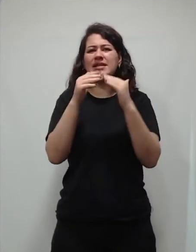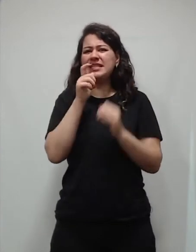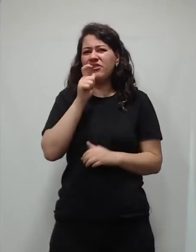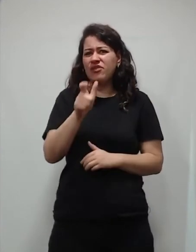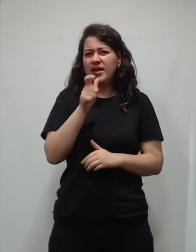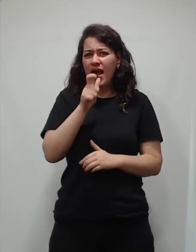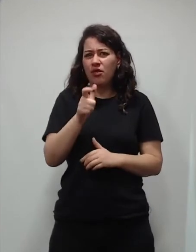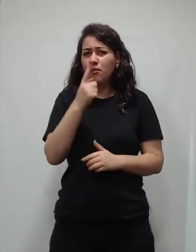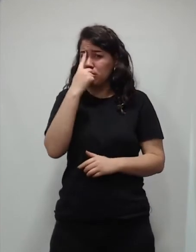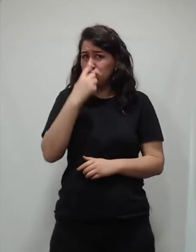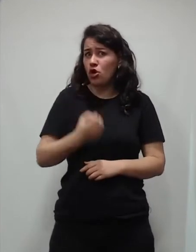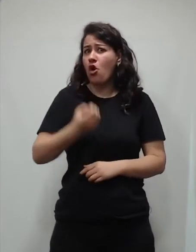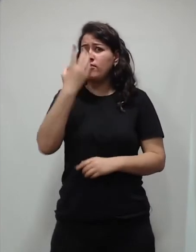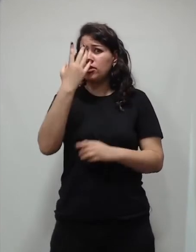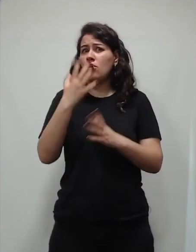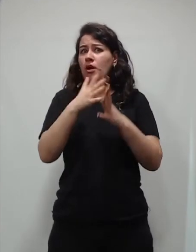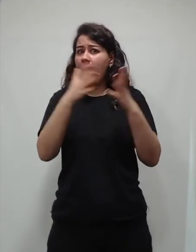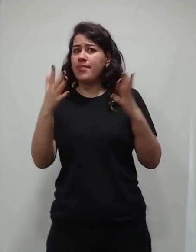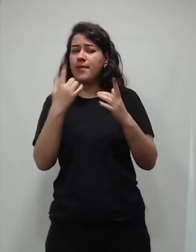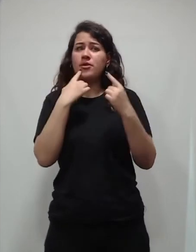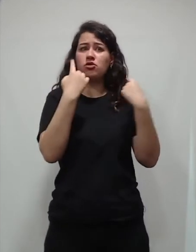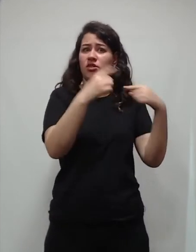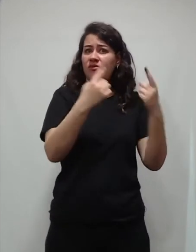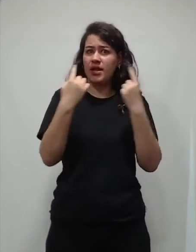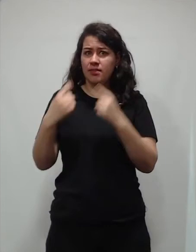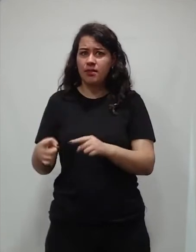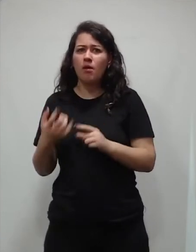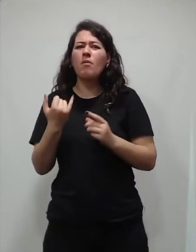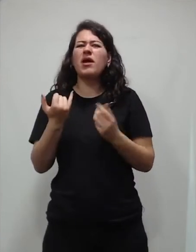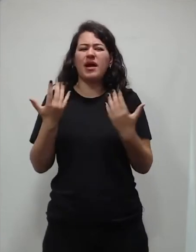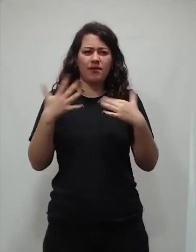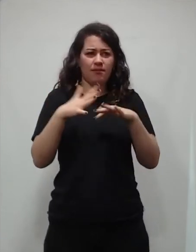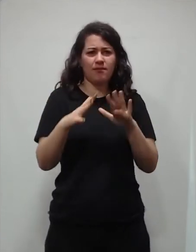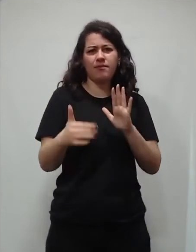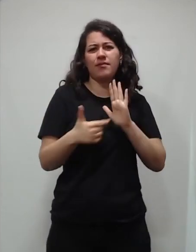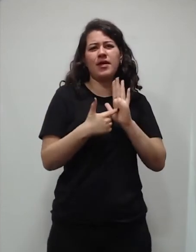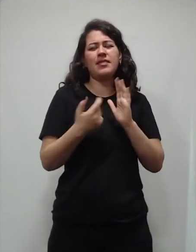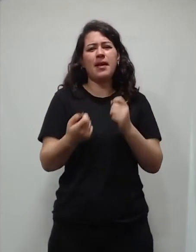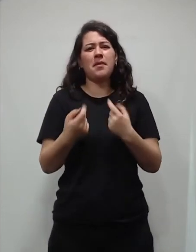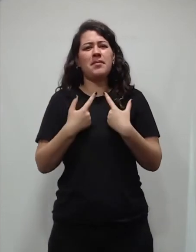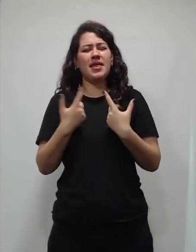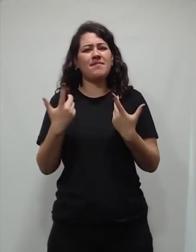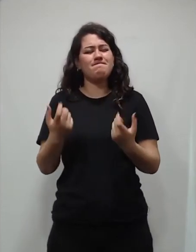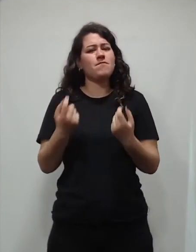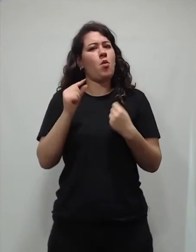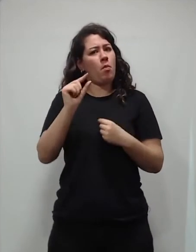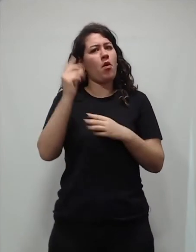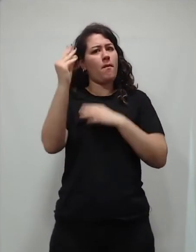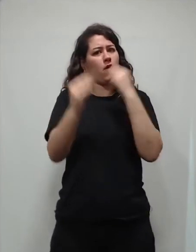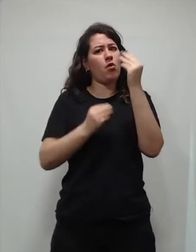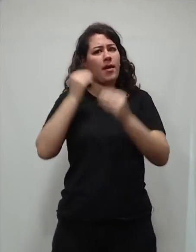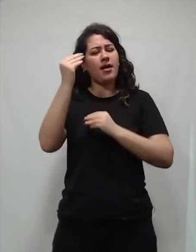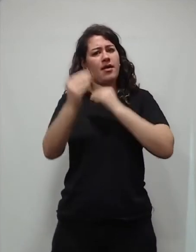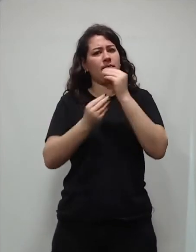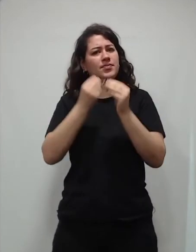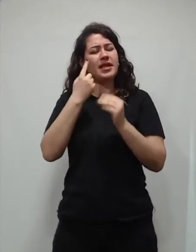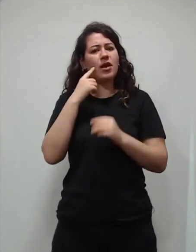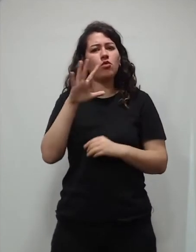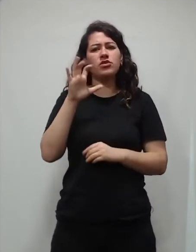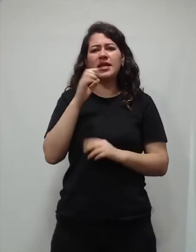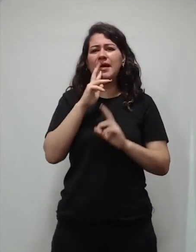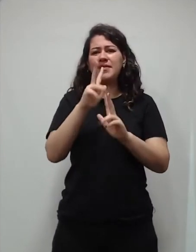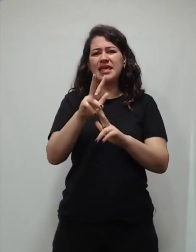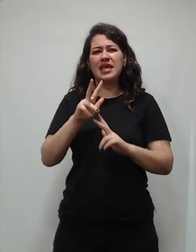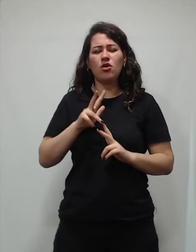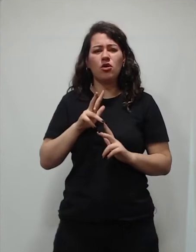grandes conceptualizaciones. Y también me quedó sonando con preocupación